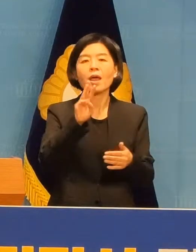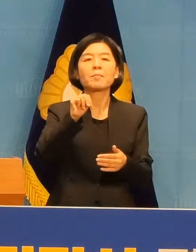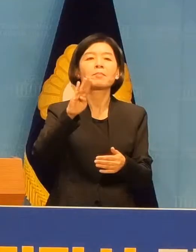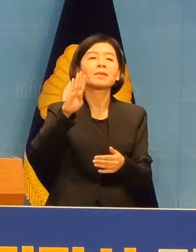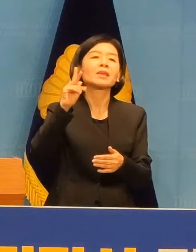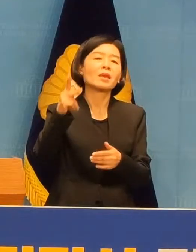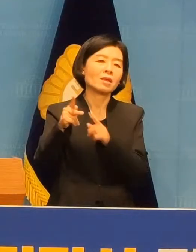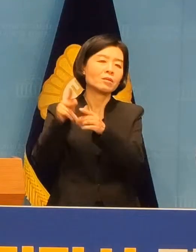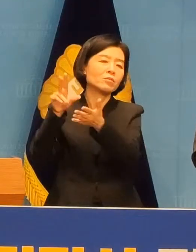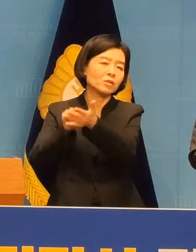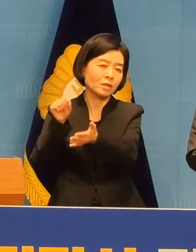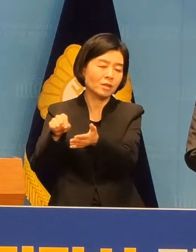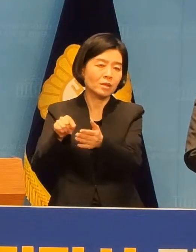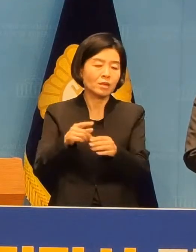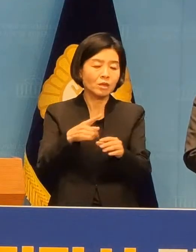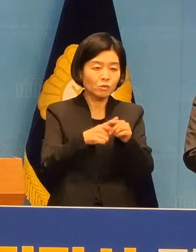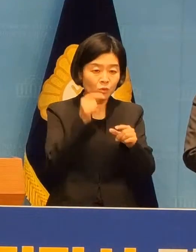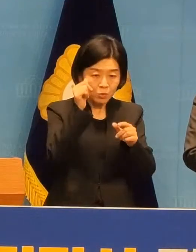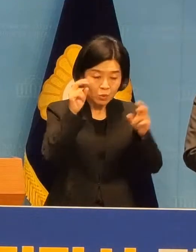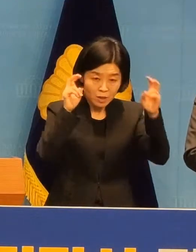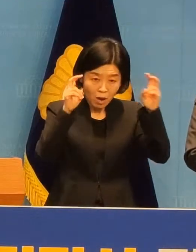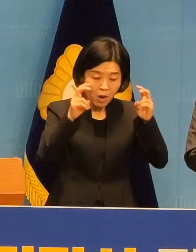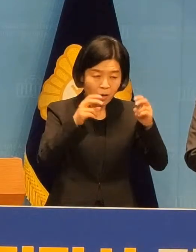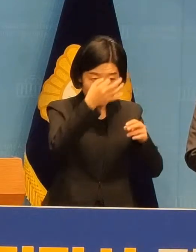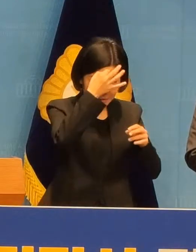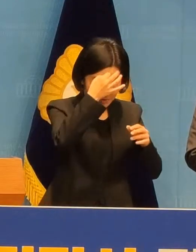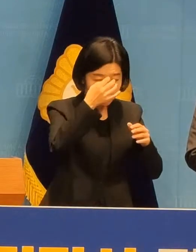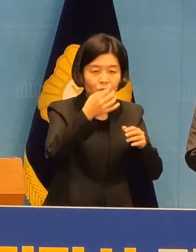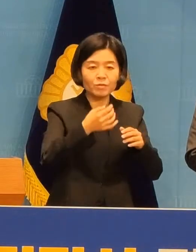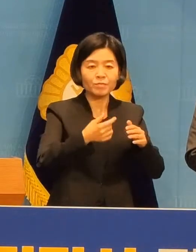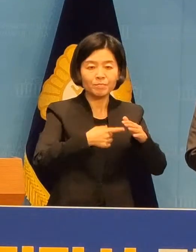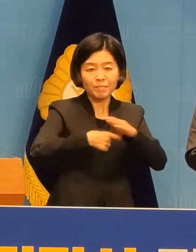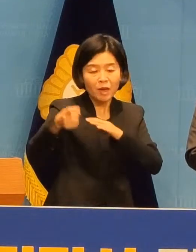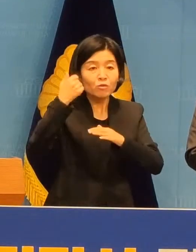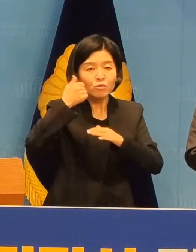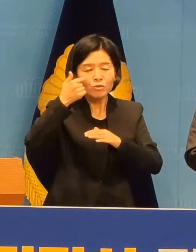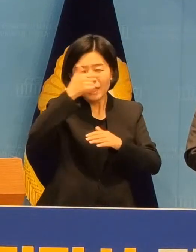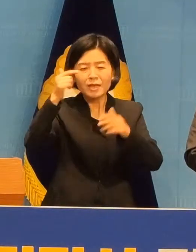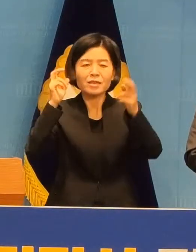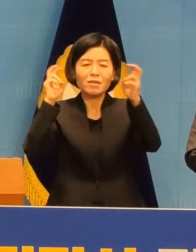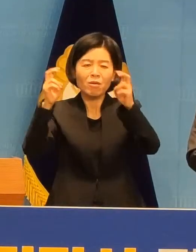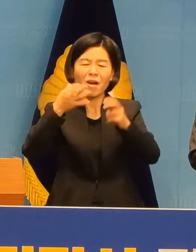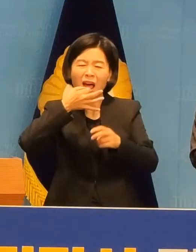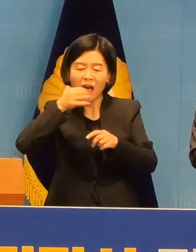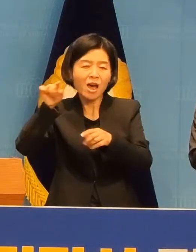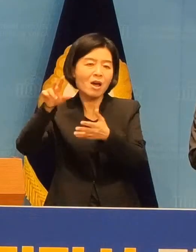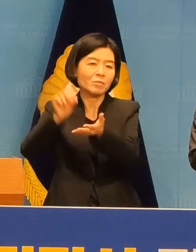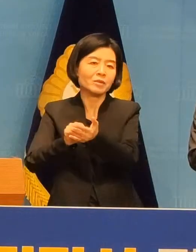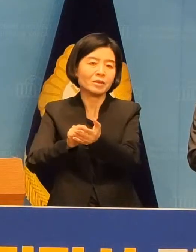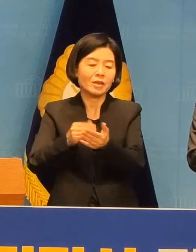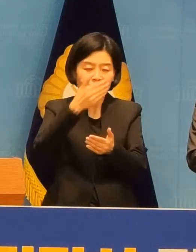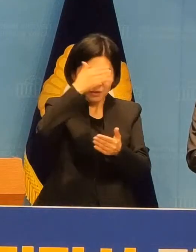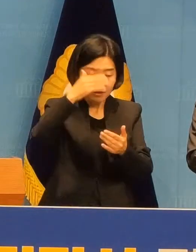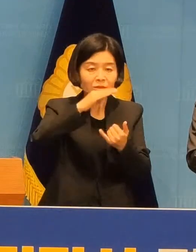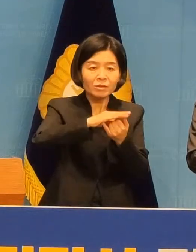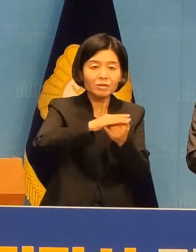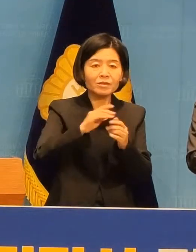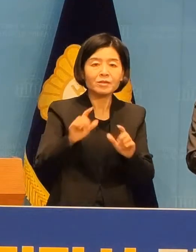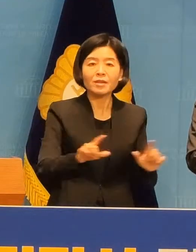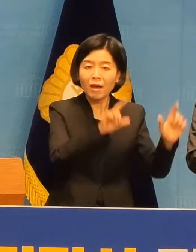중소기업의 기술을 탈취하는 대기업의 탐욕 앞에서, 청년의 일상을 앗아간 전세